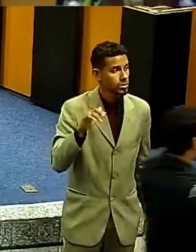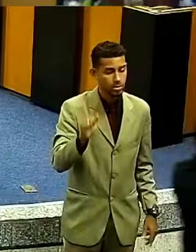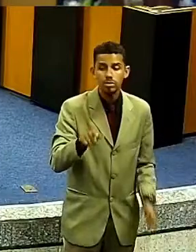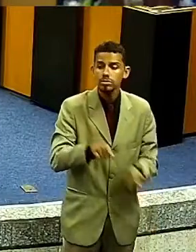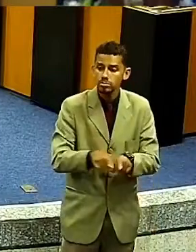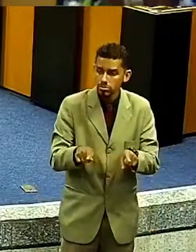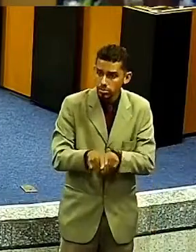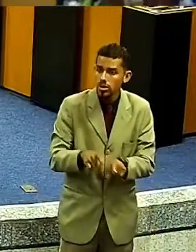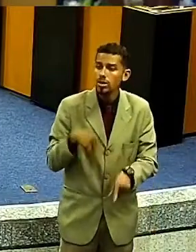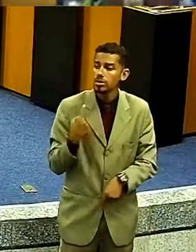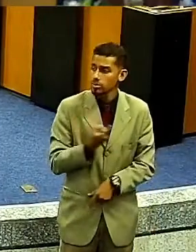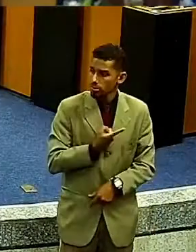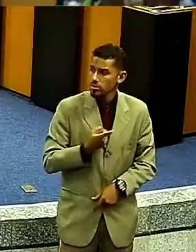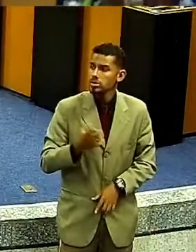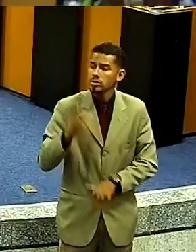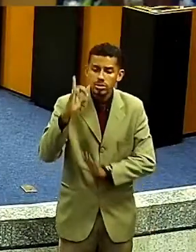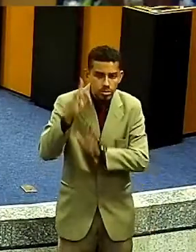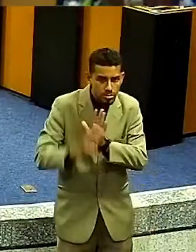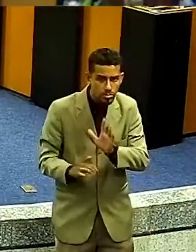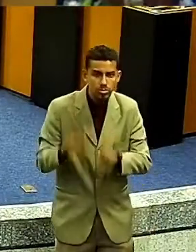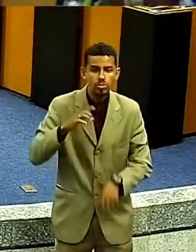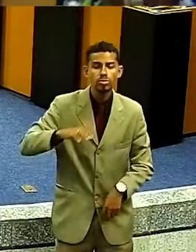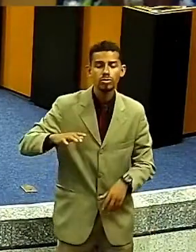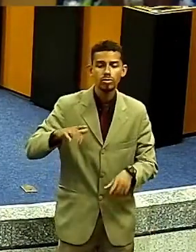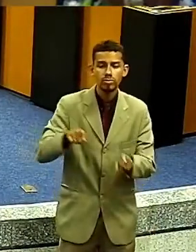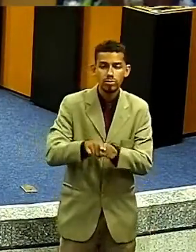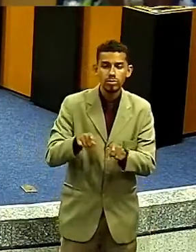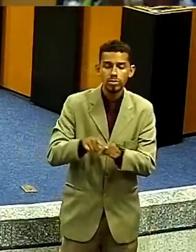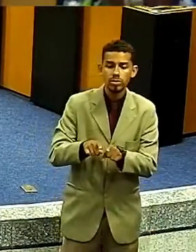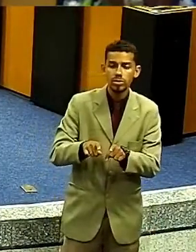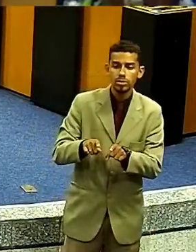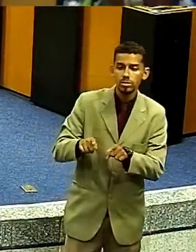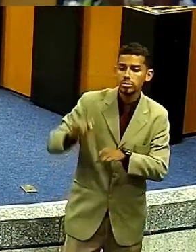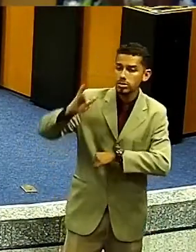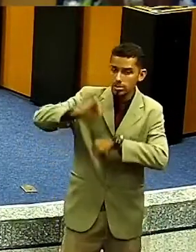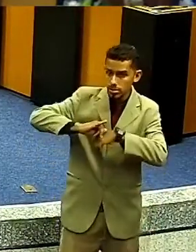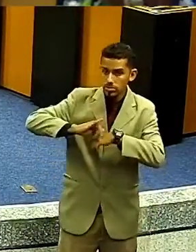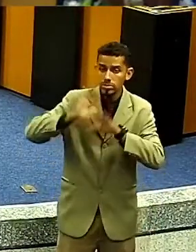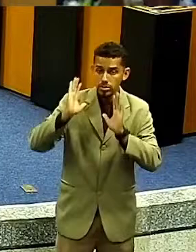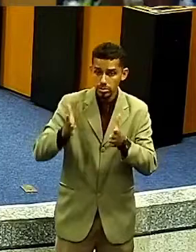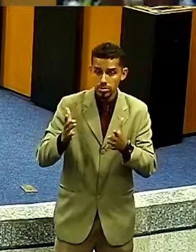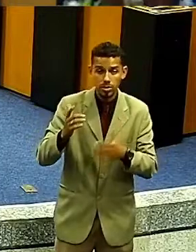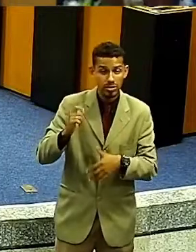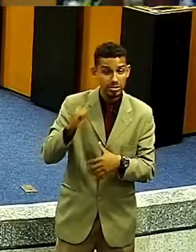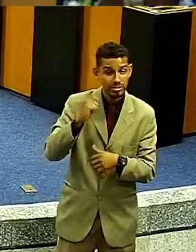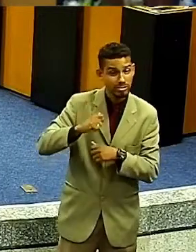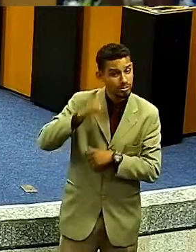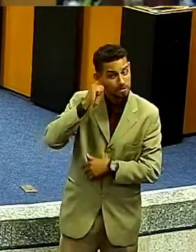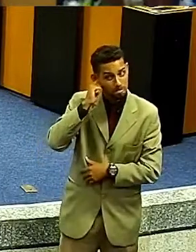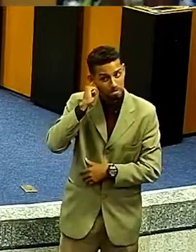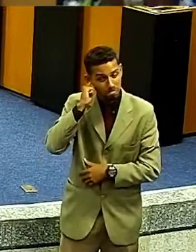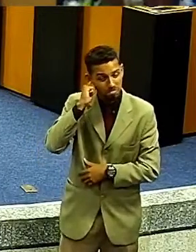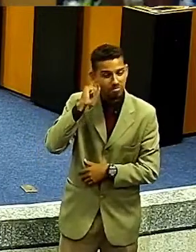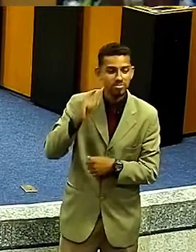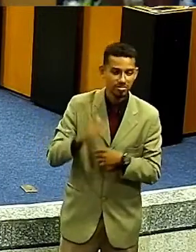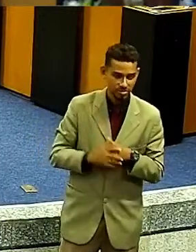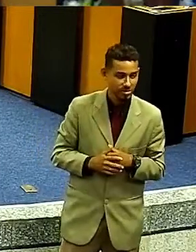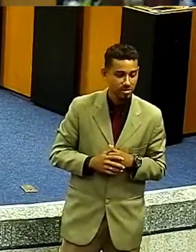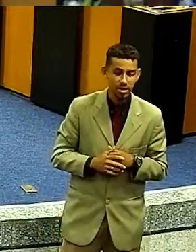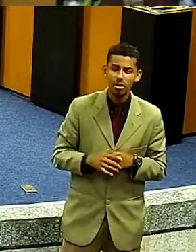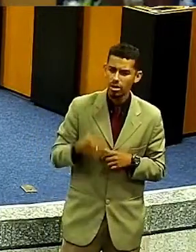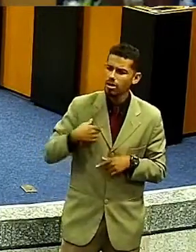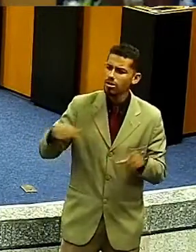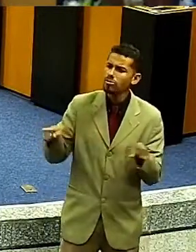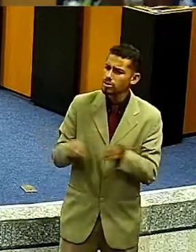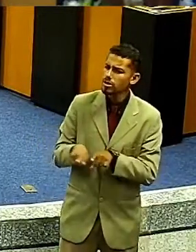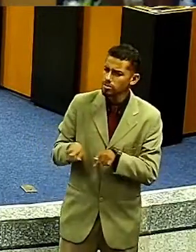nossa diretora do Fórum da capital porque ela já me puxou aqui a orelha e disse assim eu